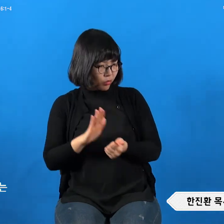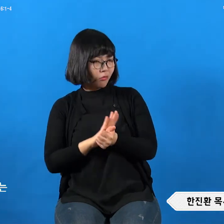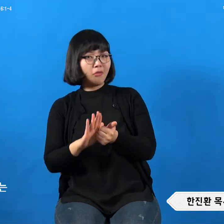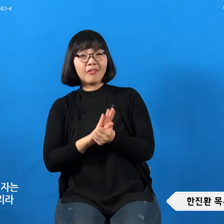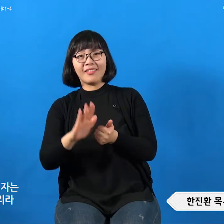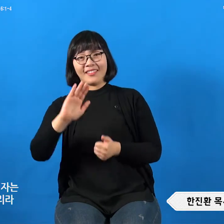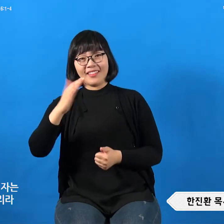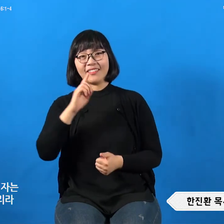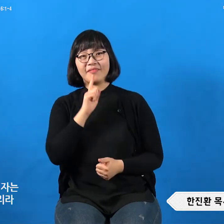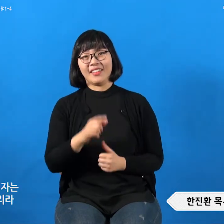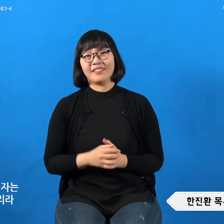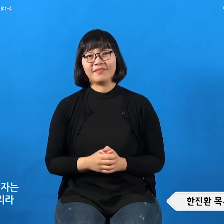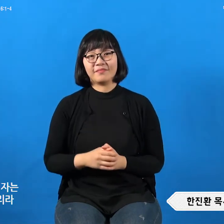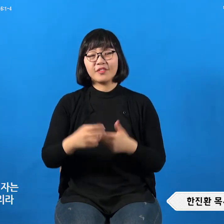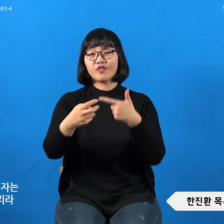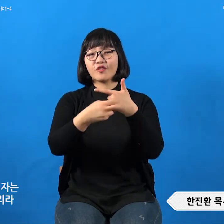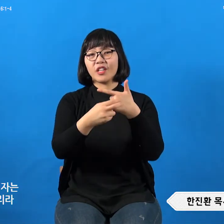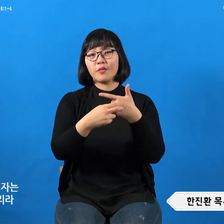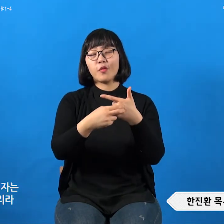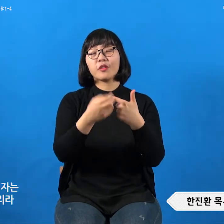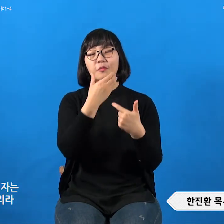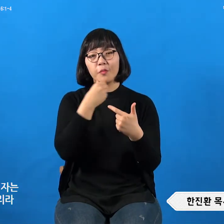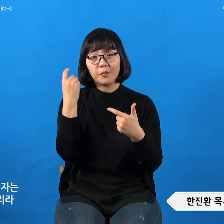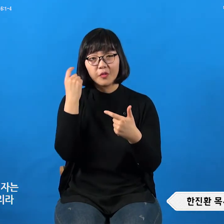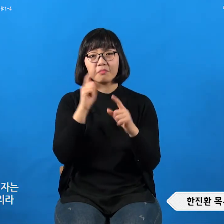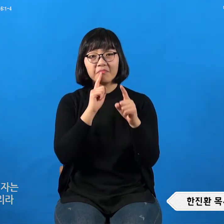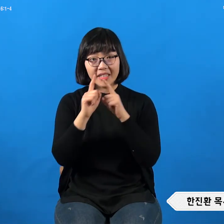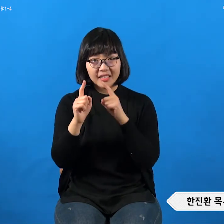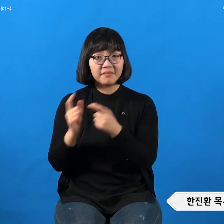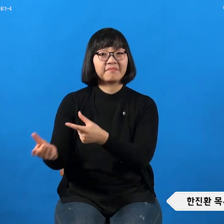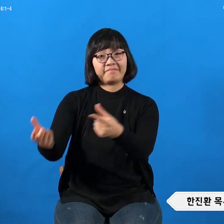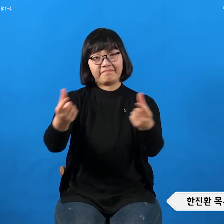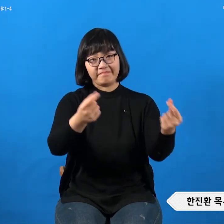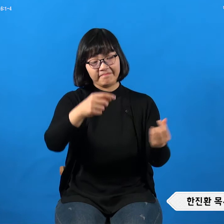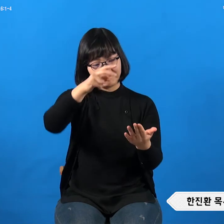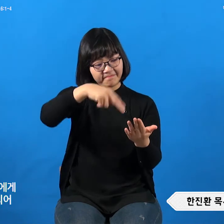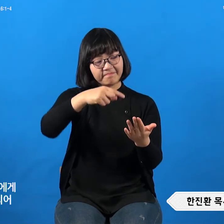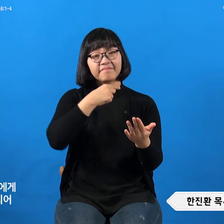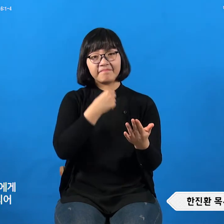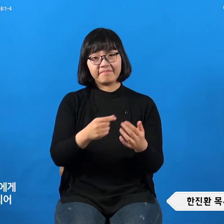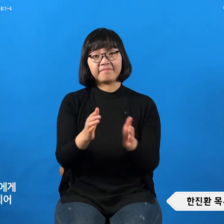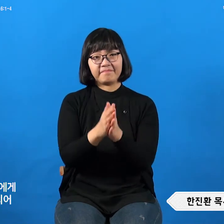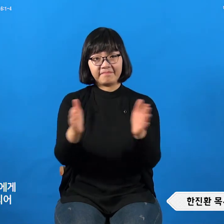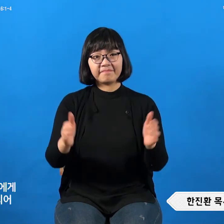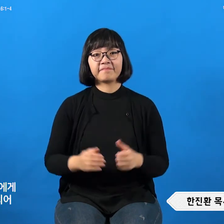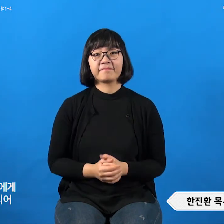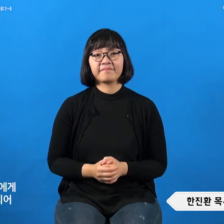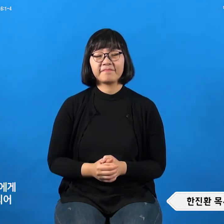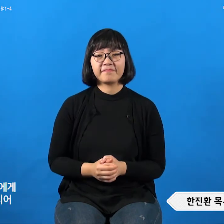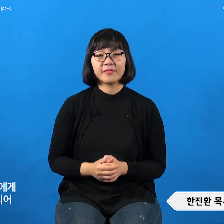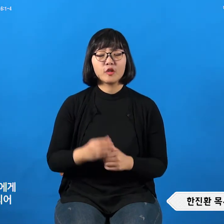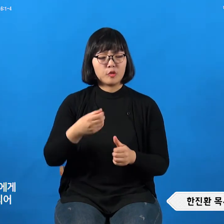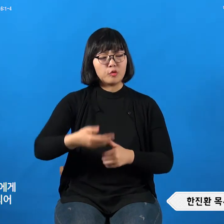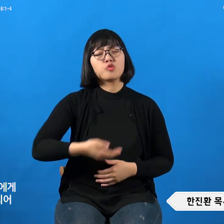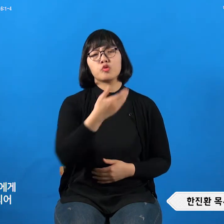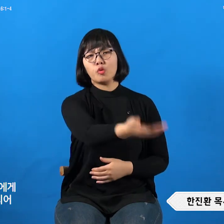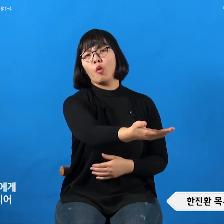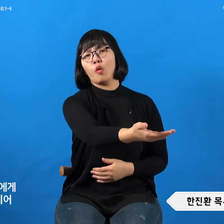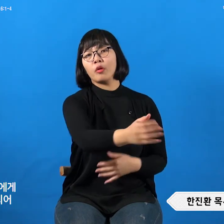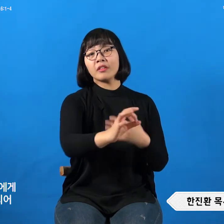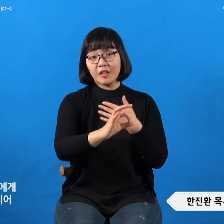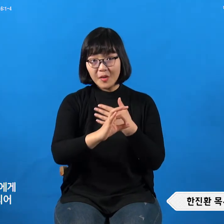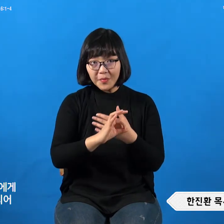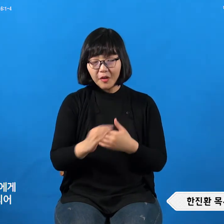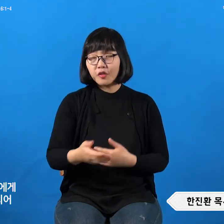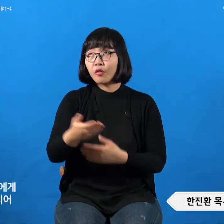윤택하여지리라. 누가복음 6장 38절 있네. 다 같이 한번 읽어보겠습니다. 시작. 주라